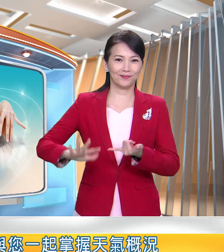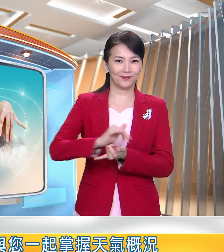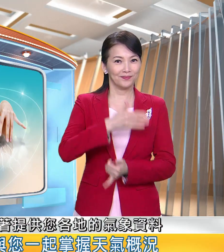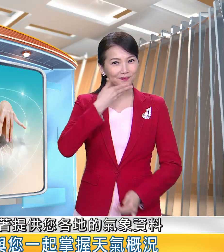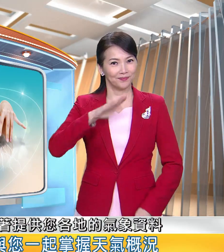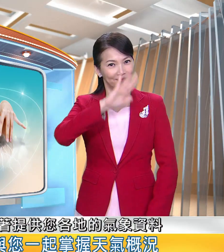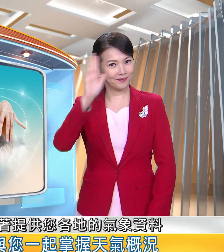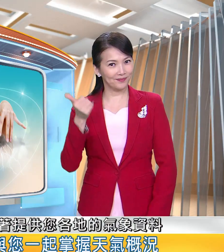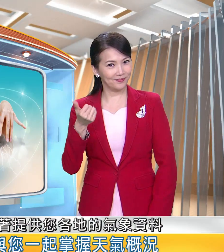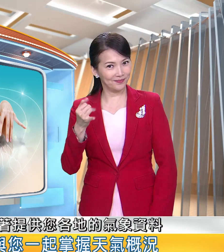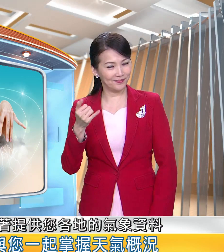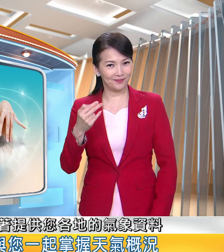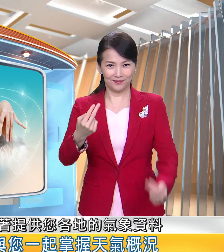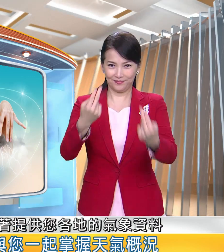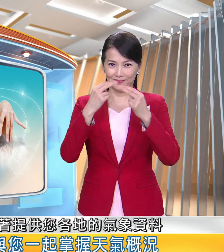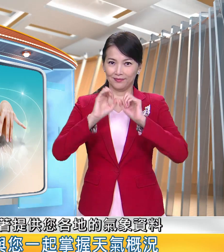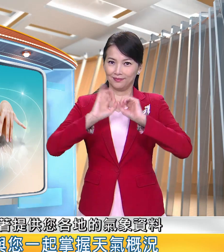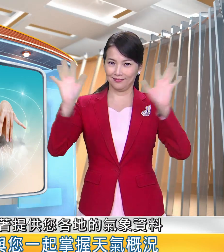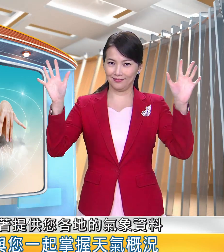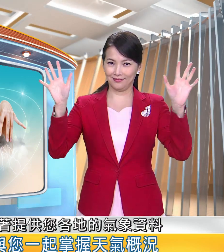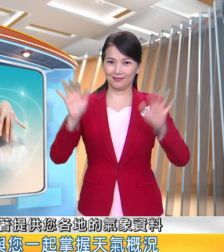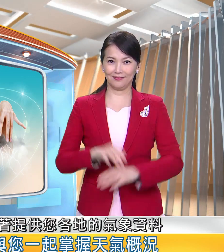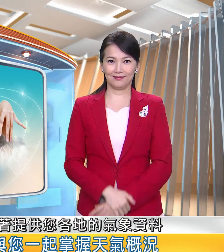天气，接着提供您各地的气象资料。